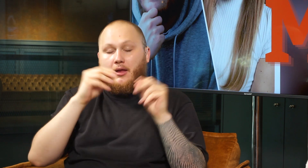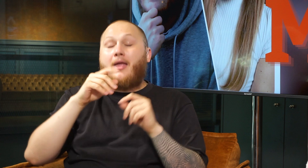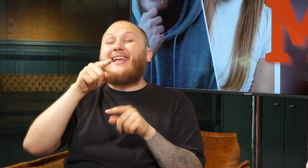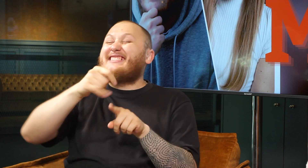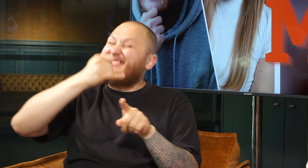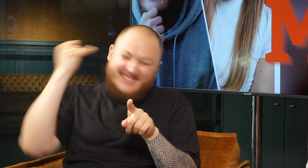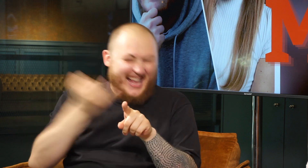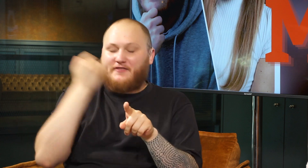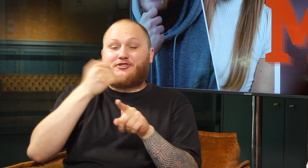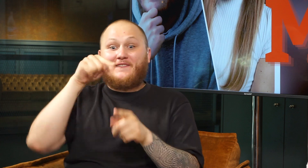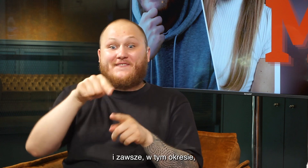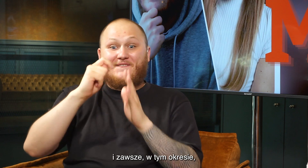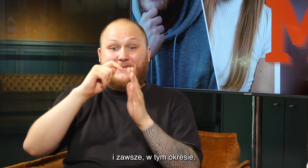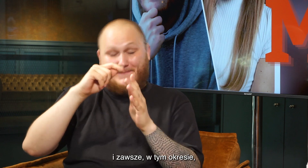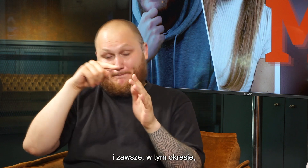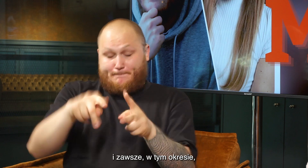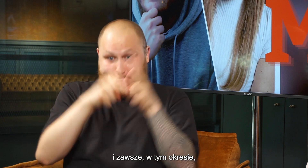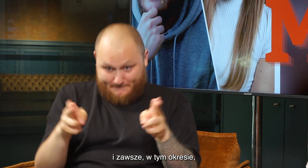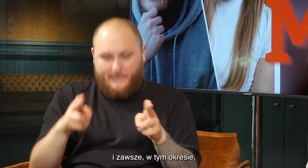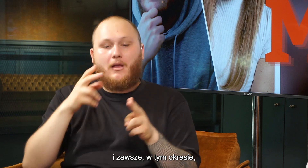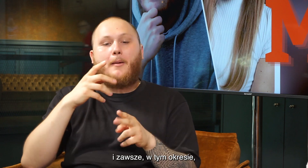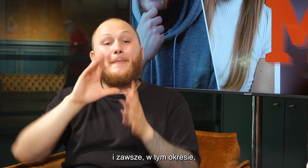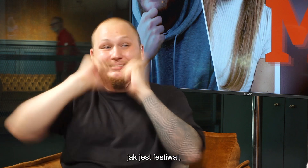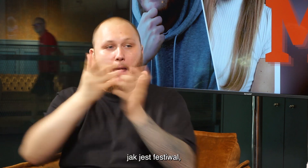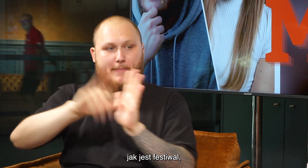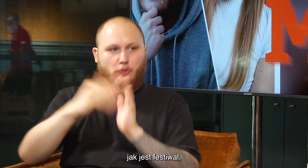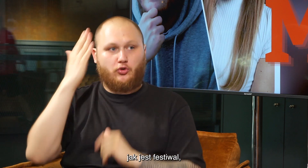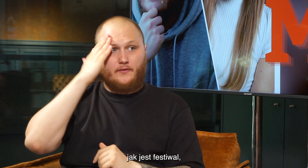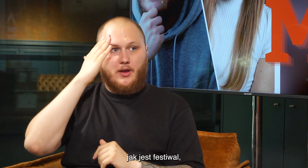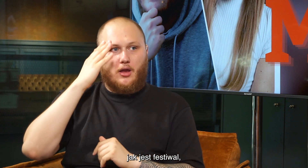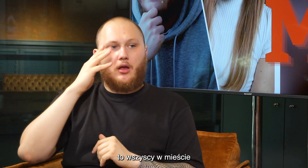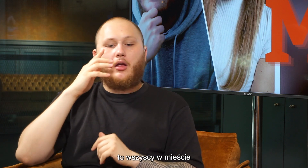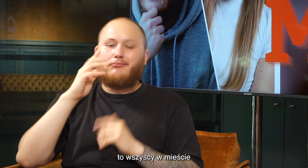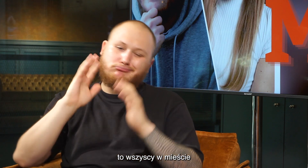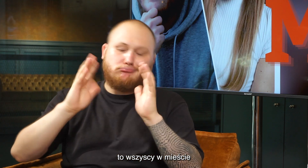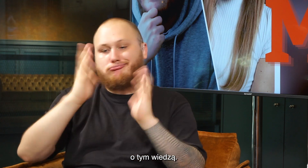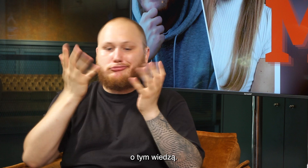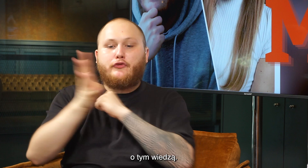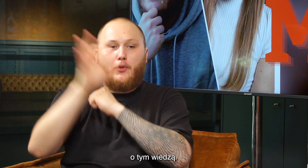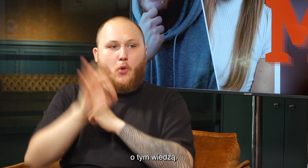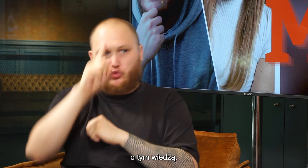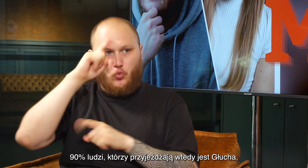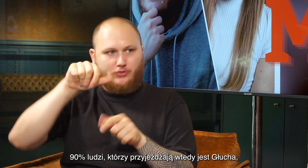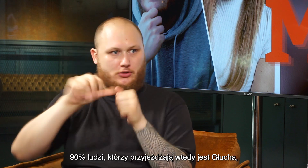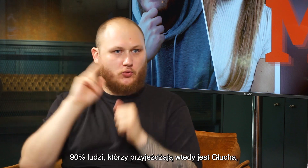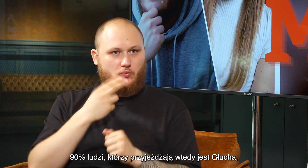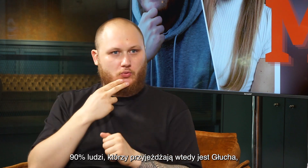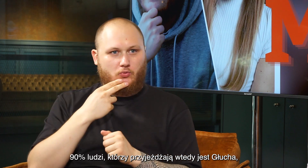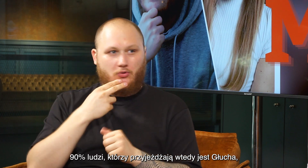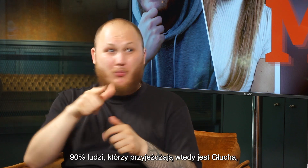lata. I zawsze w tym okresie, jak jest festiwal, to wszyscy w mieście o tym wiedzą.